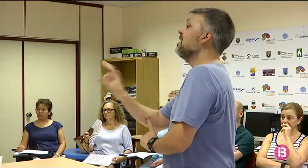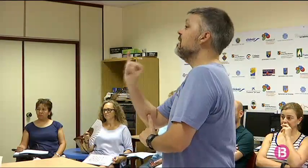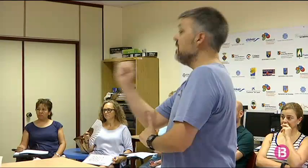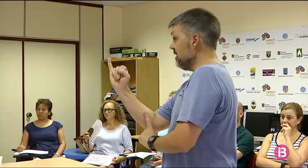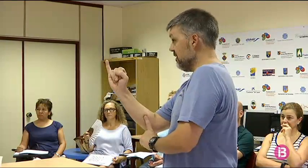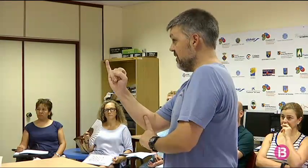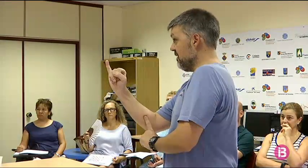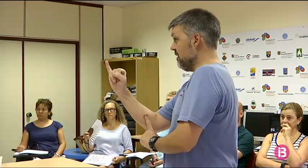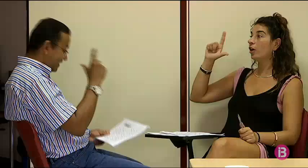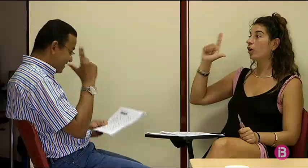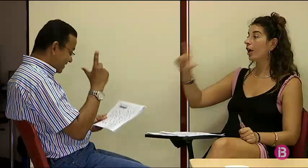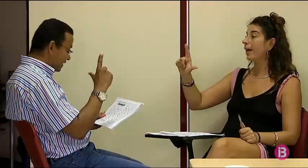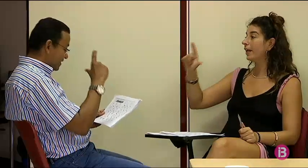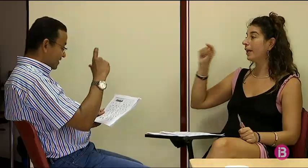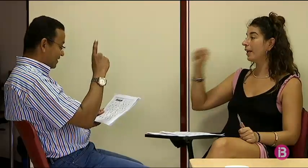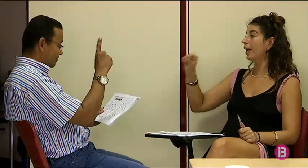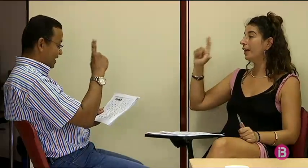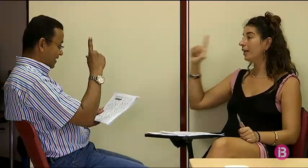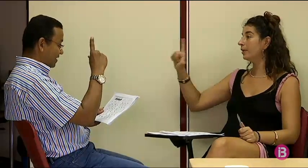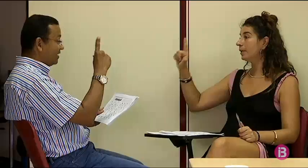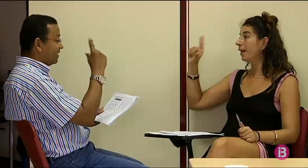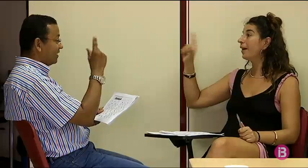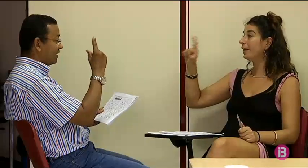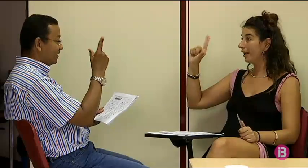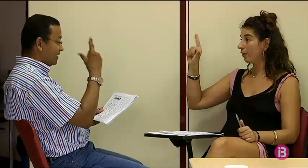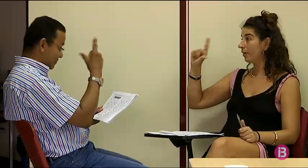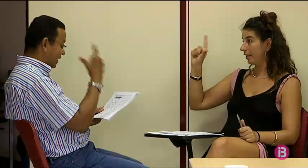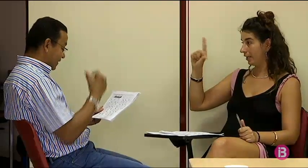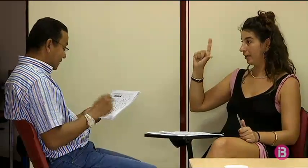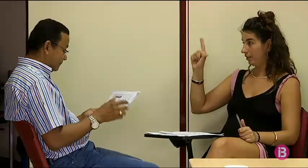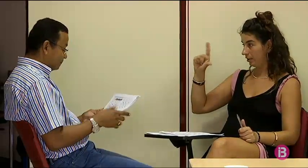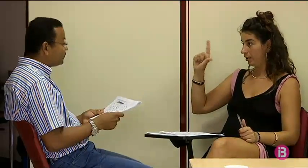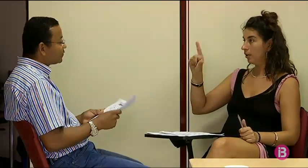l'aprenentatge de la llengua de signes s'extengui fora de les institucions públiques.